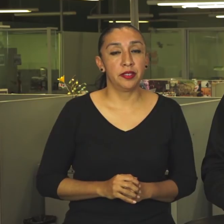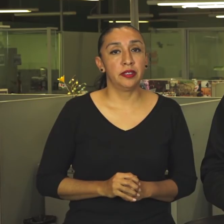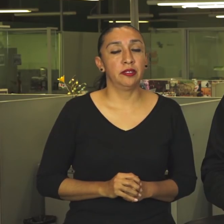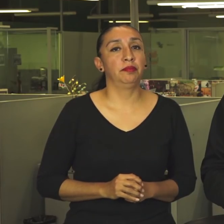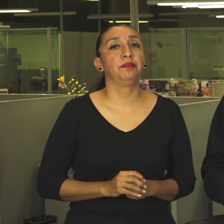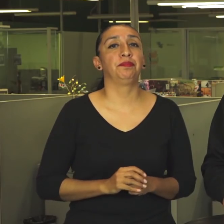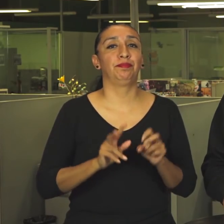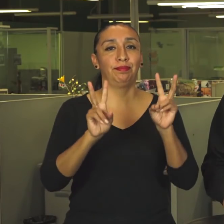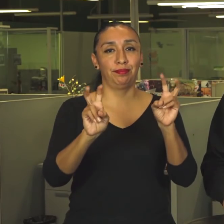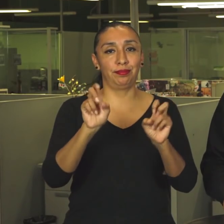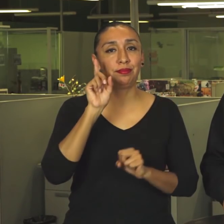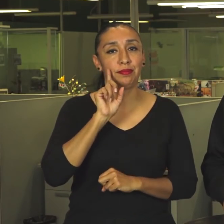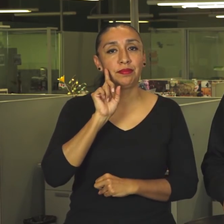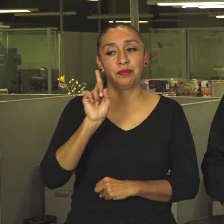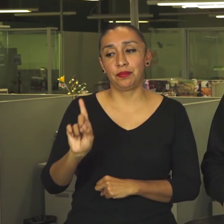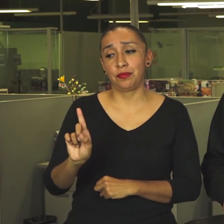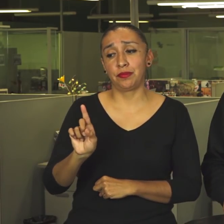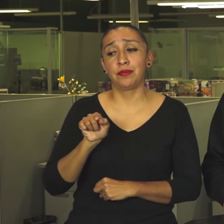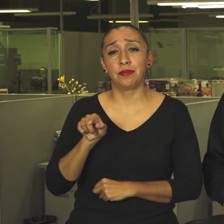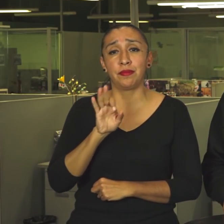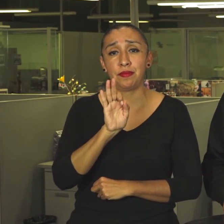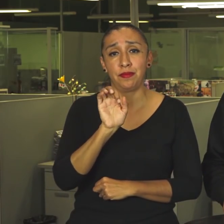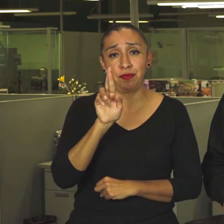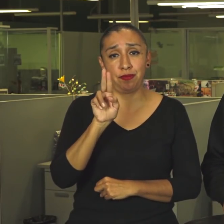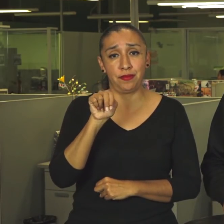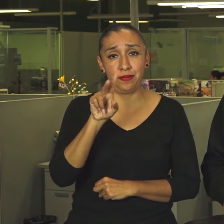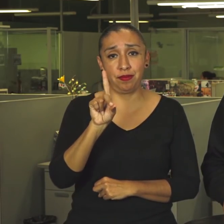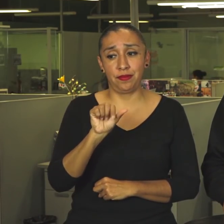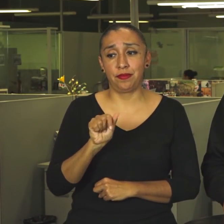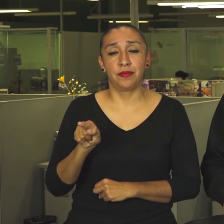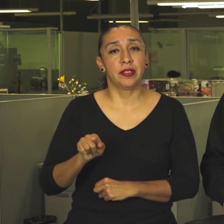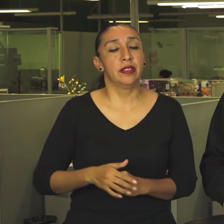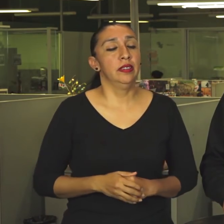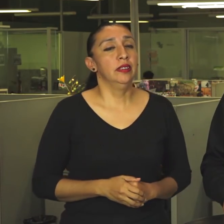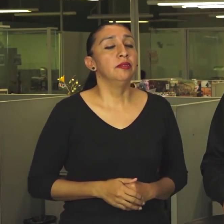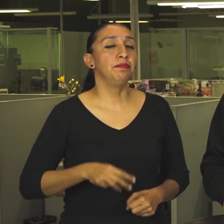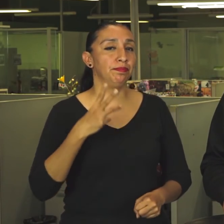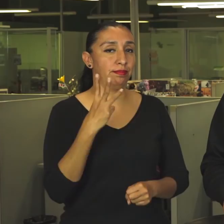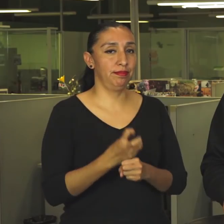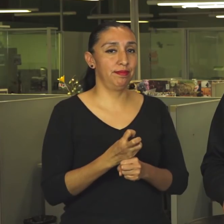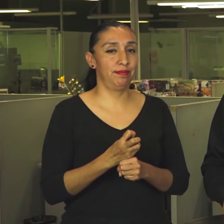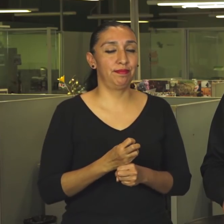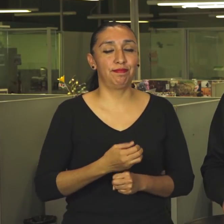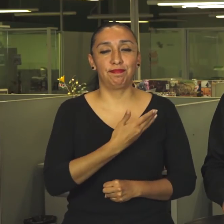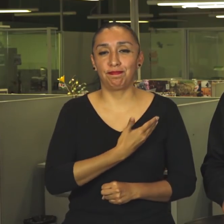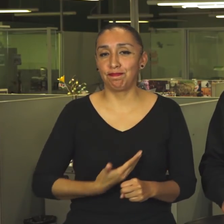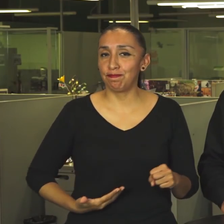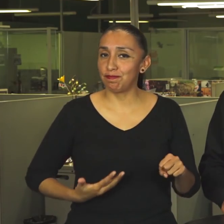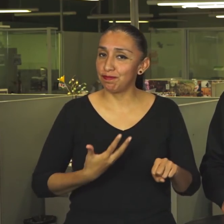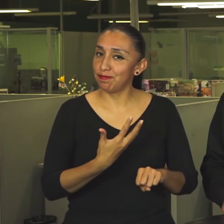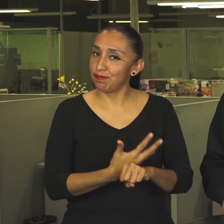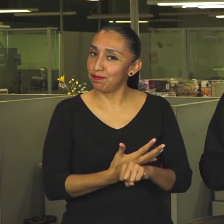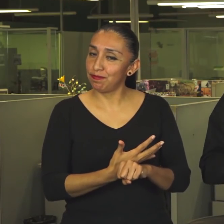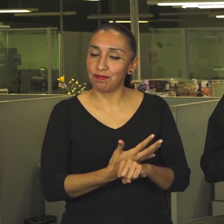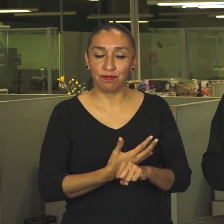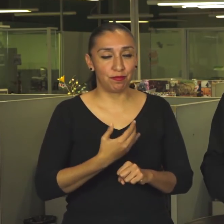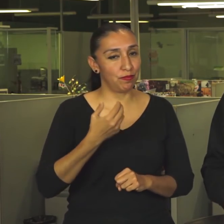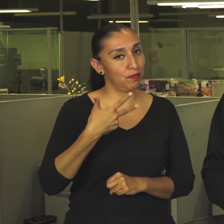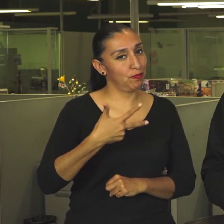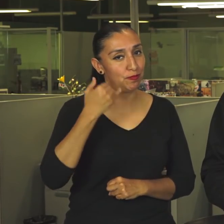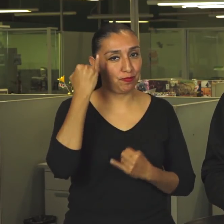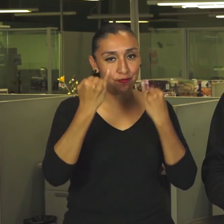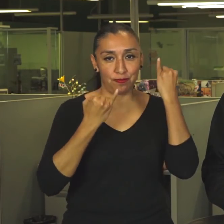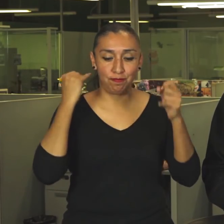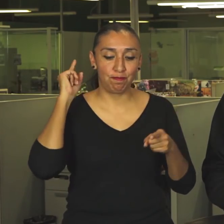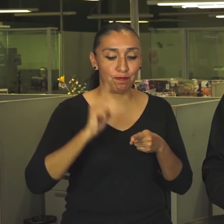número 3 adiós a los prototipos de trump y número cuatro bolsas de plástico vamos